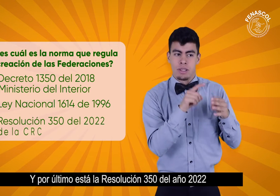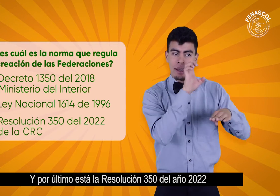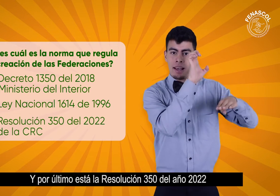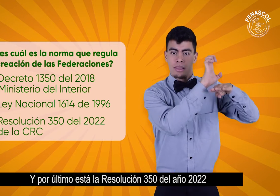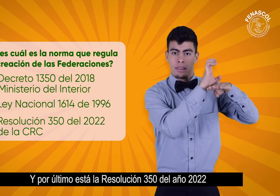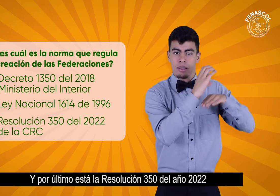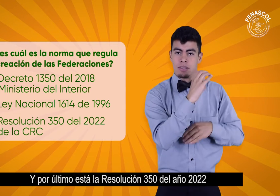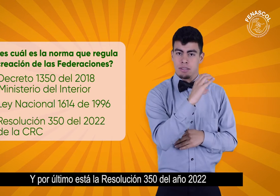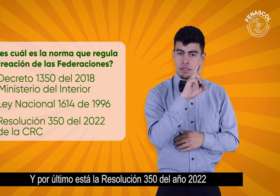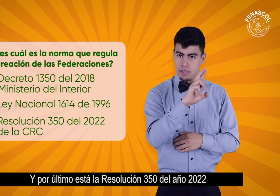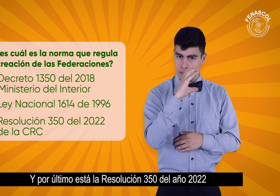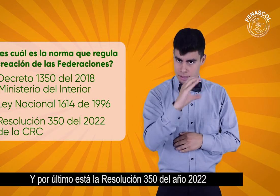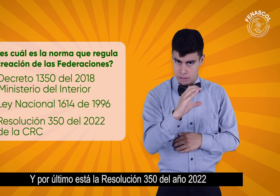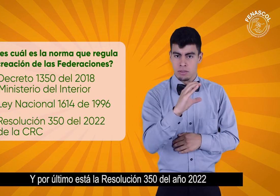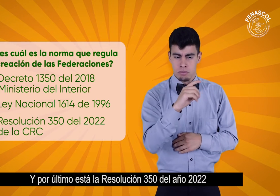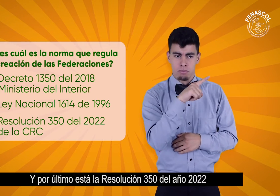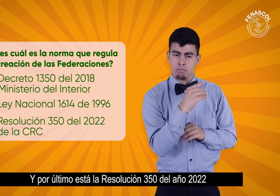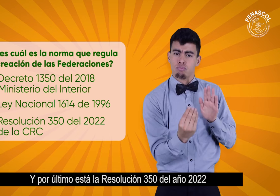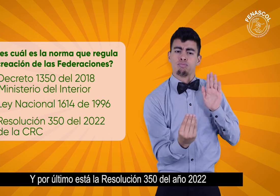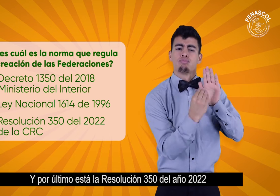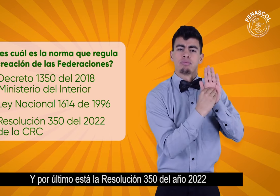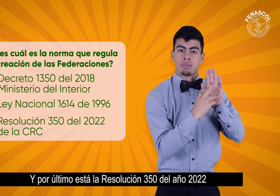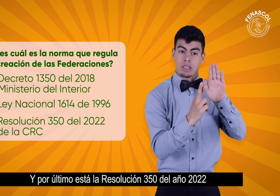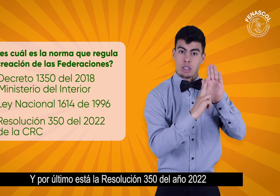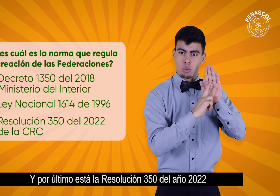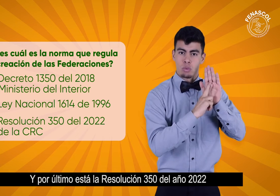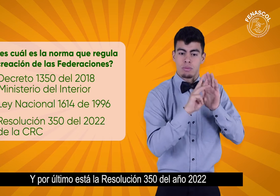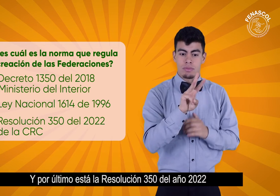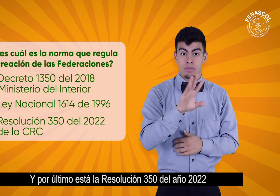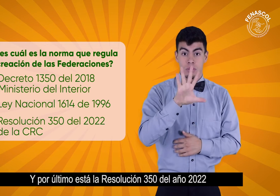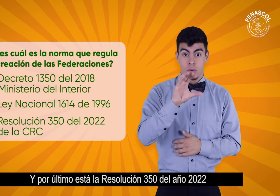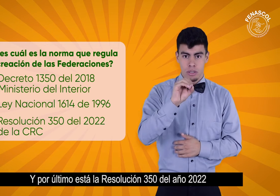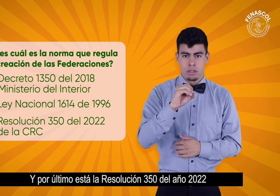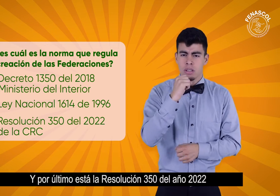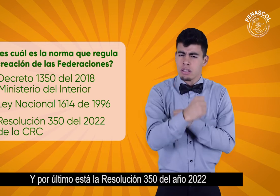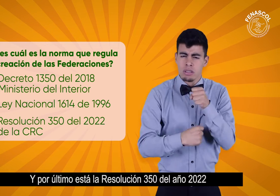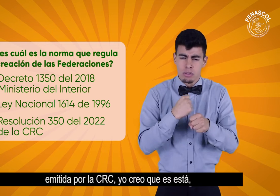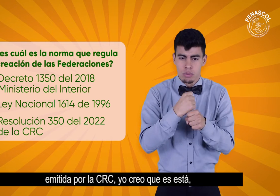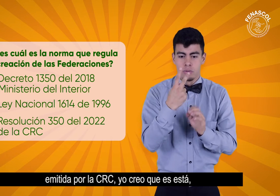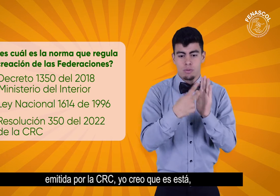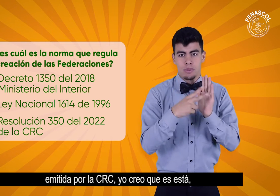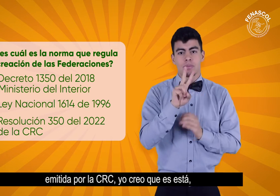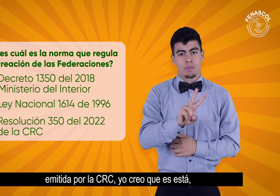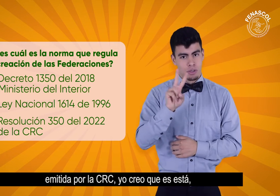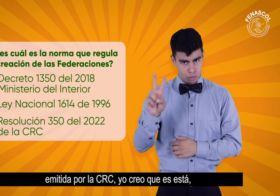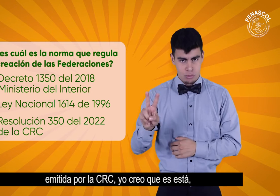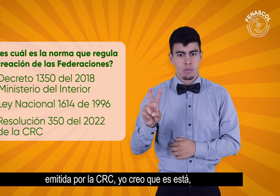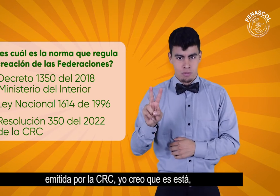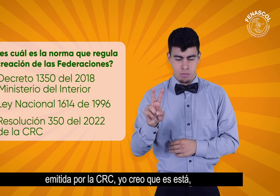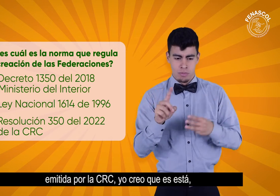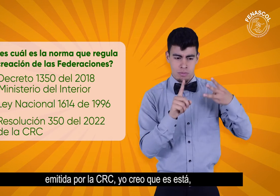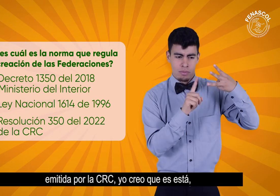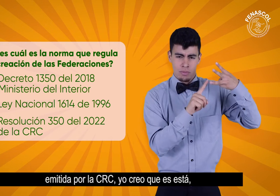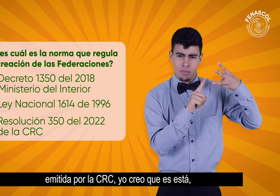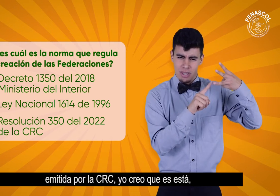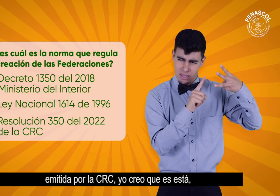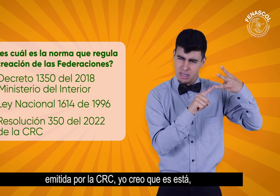resolución 350 del año 2022 emitida por la CRC. Yo creo que es esta.